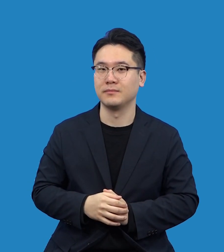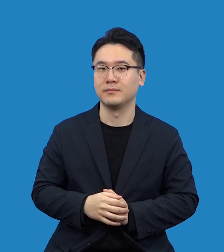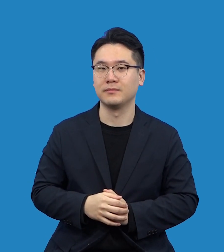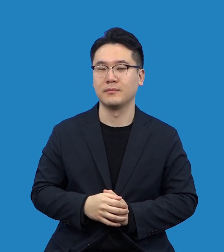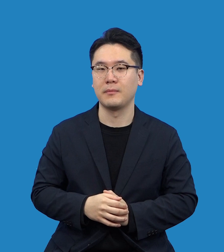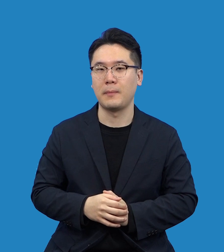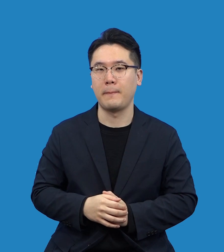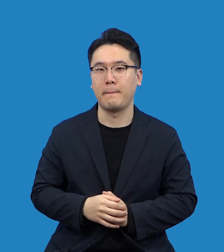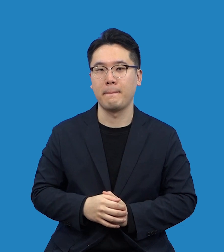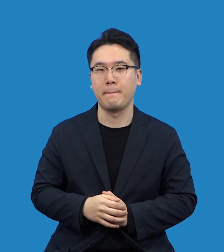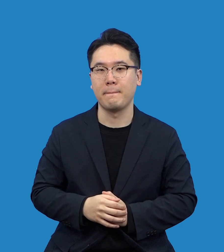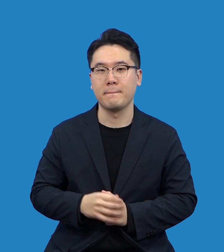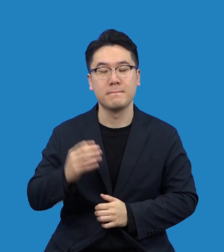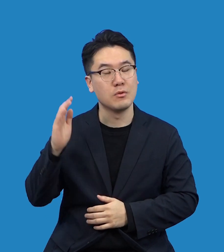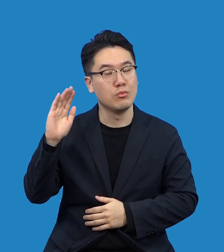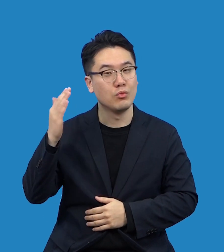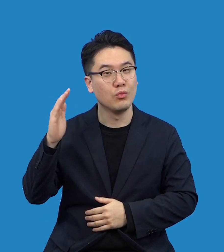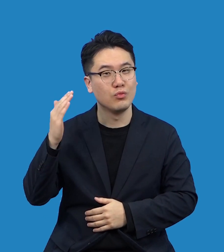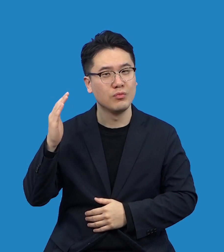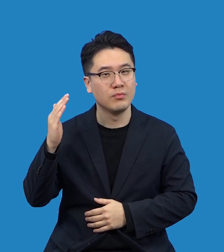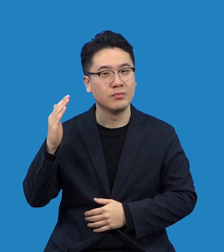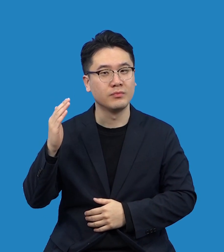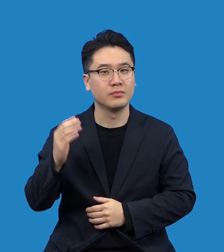요즘 가뜩이나 저출산